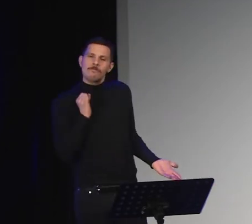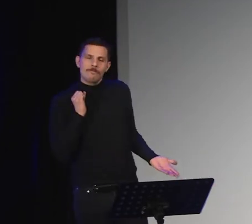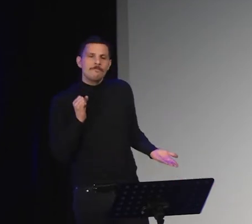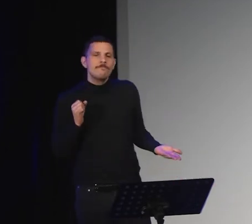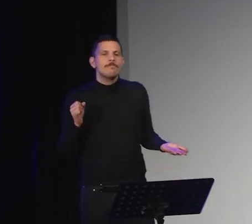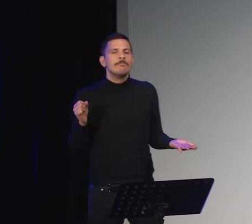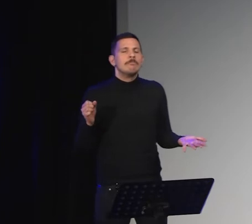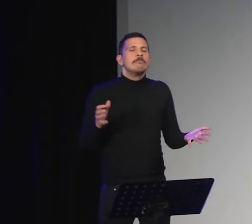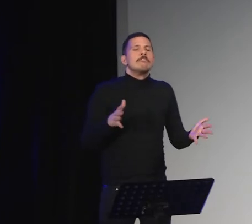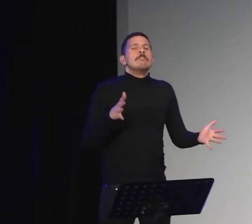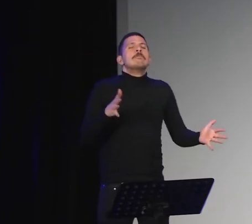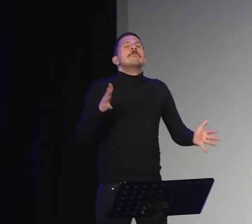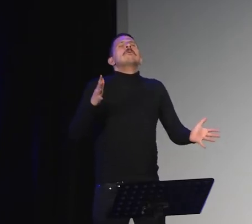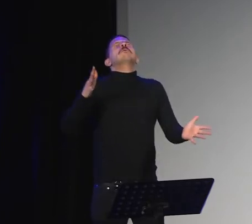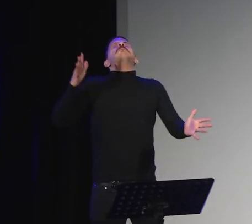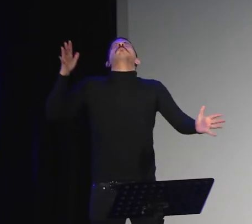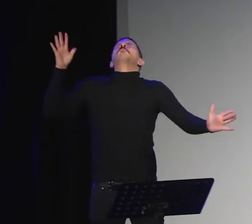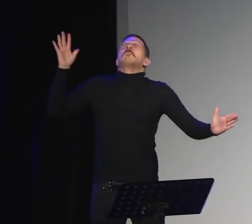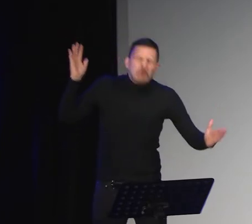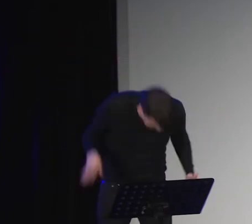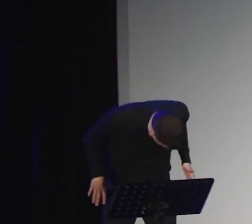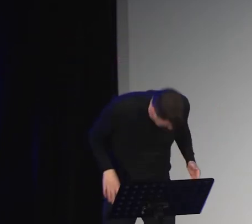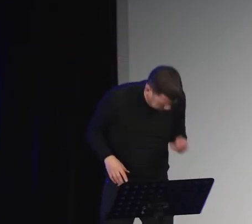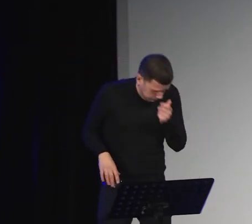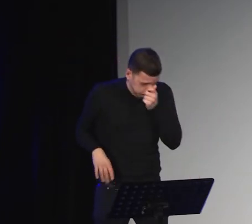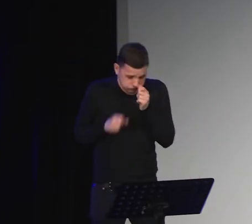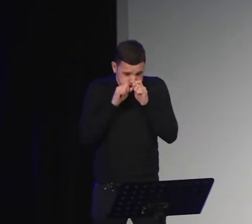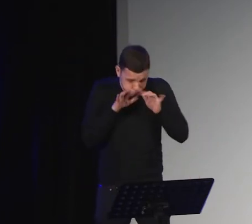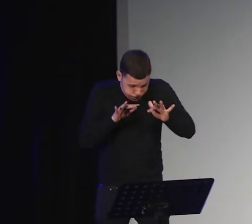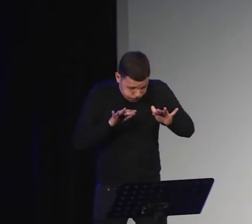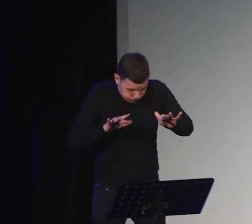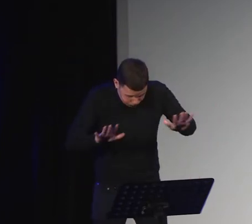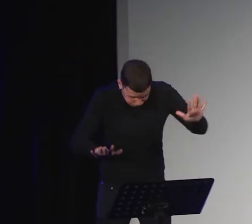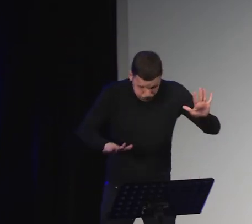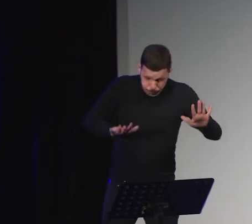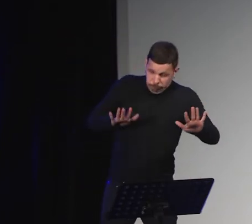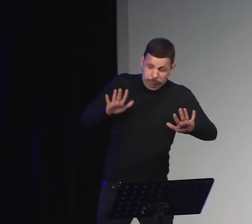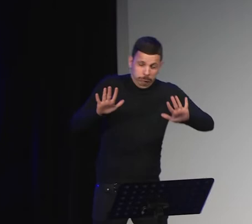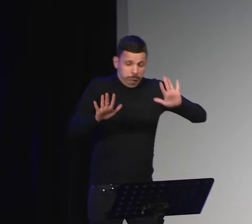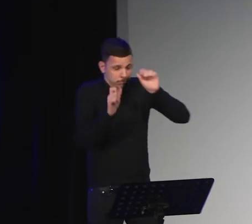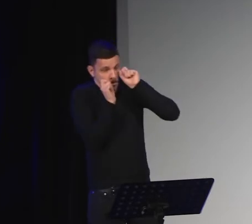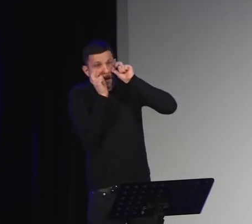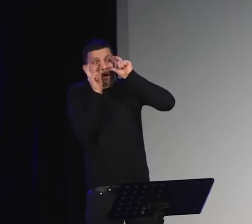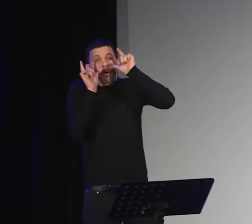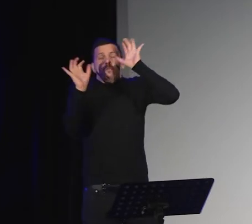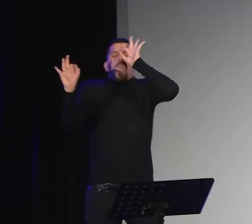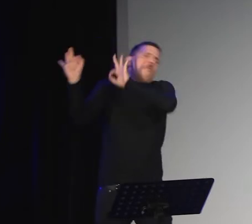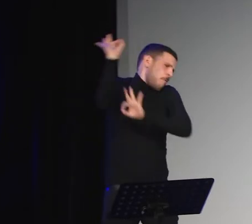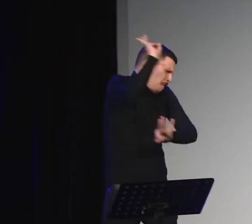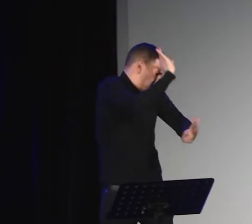Sarah éternua et ses yeux s'allumèrent. Elle regarda tout autour d'elle comme une personne qui se